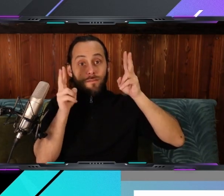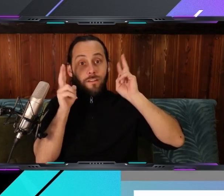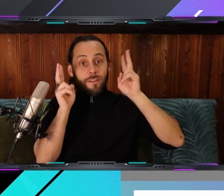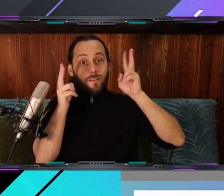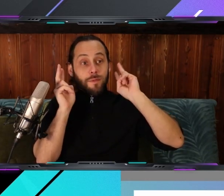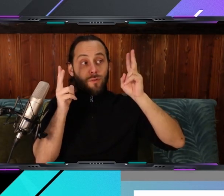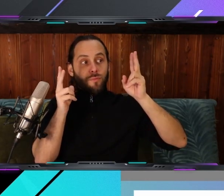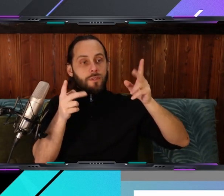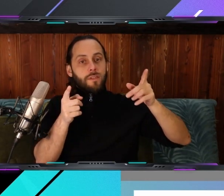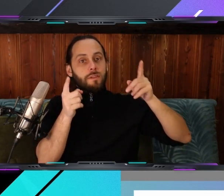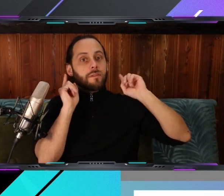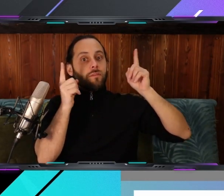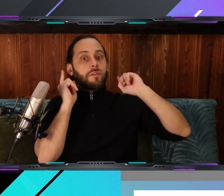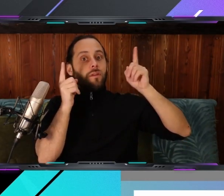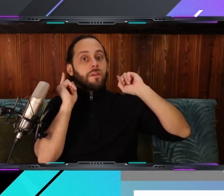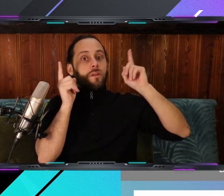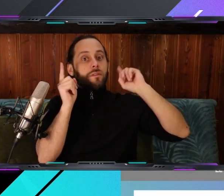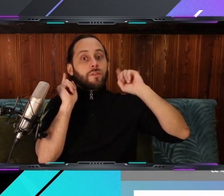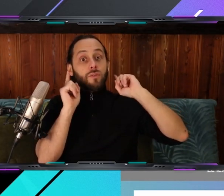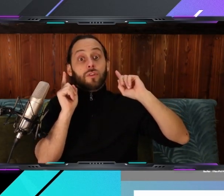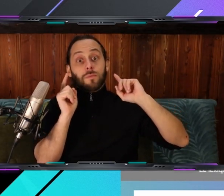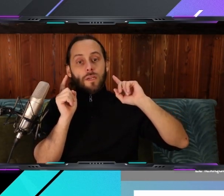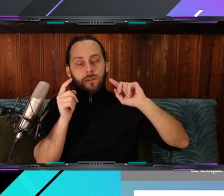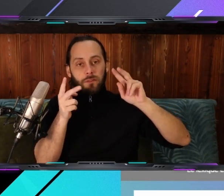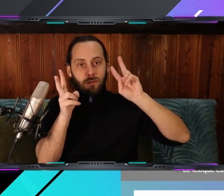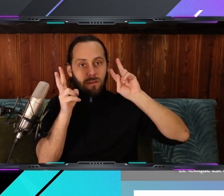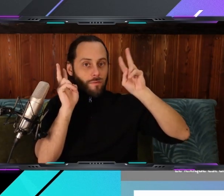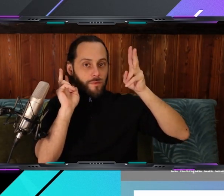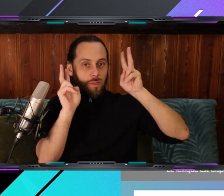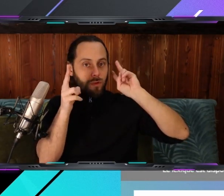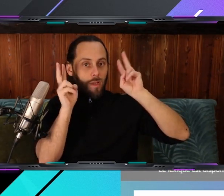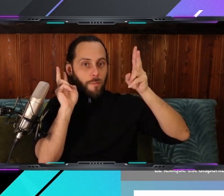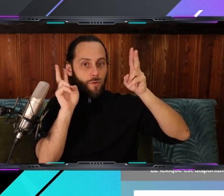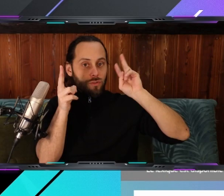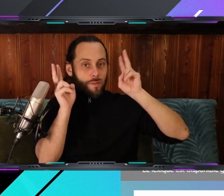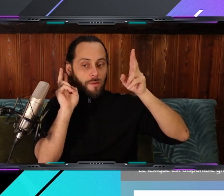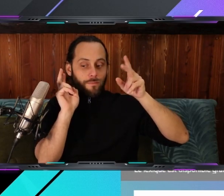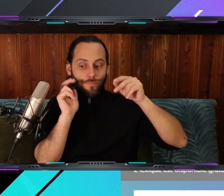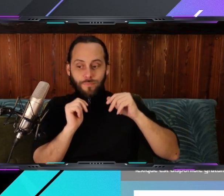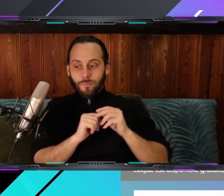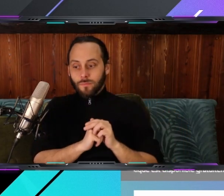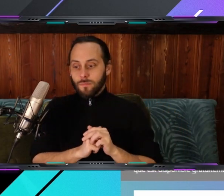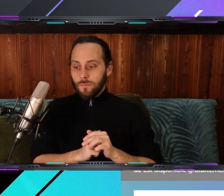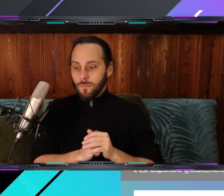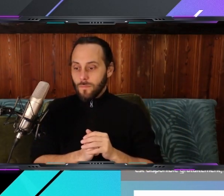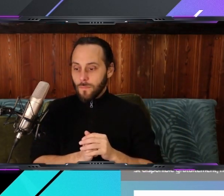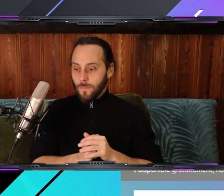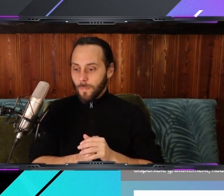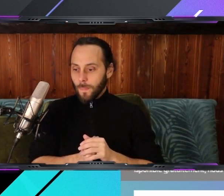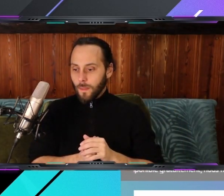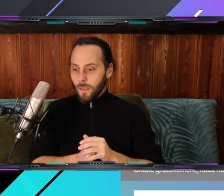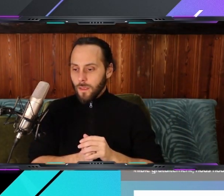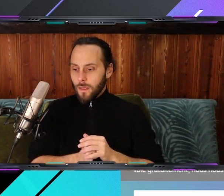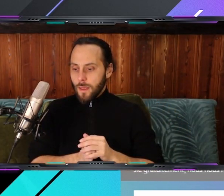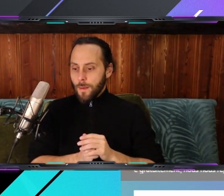l'ambulance qui va vite. Parce qu'on peut signer des trucs comme ça quand ça va vite. Donc ça doit être un mélange de ça.